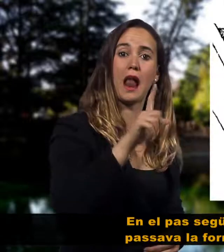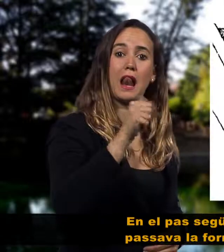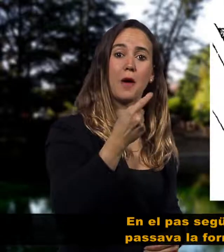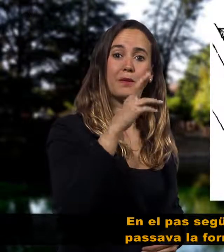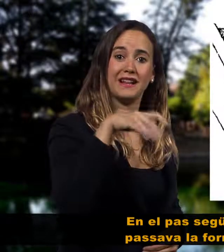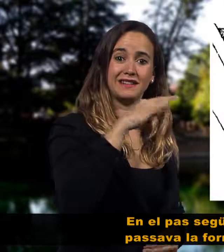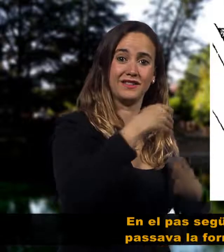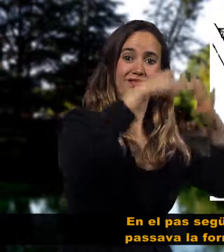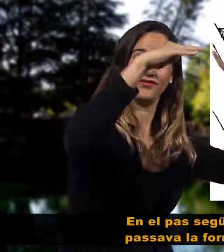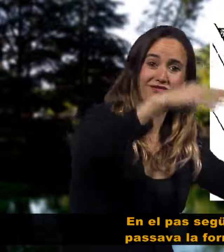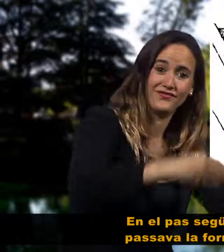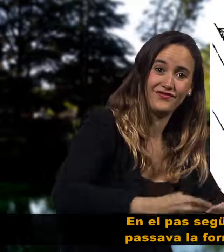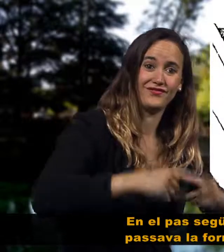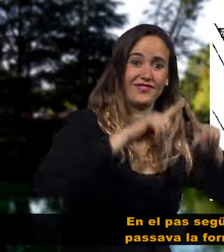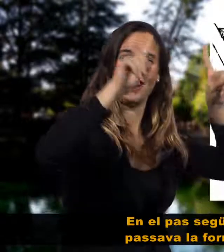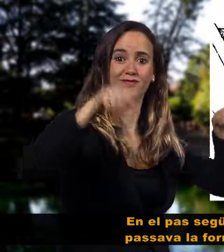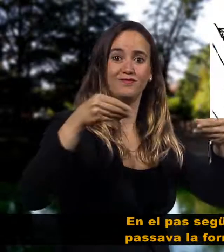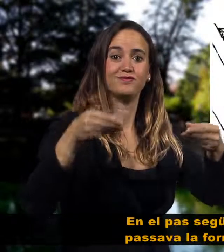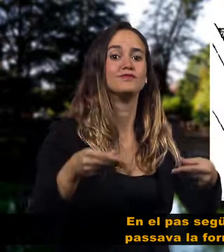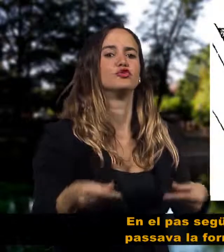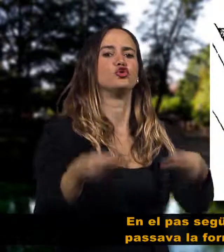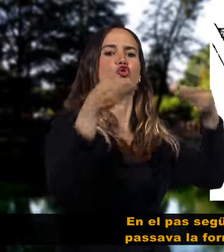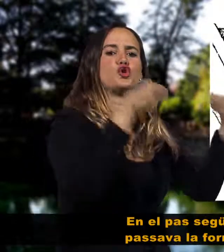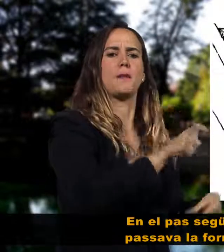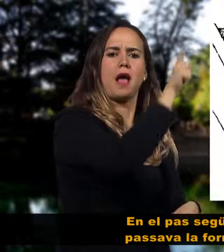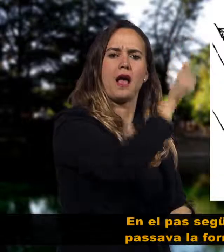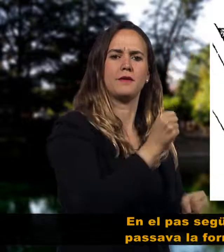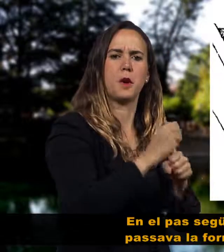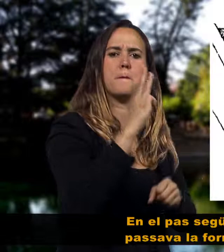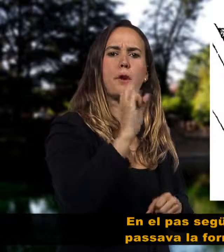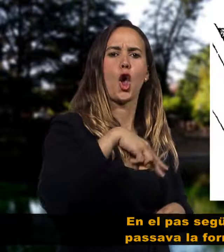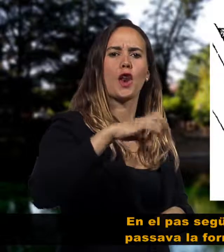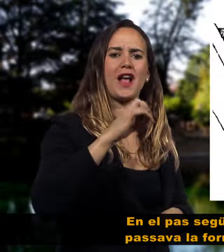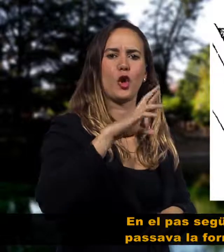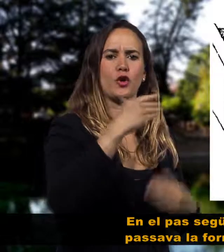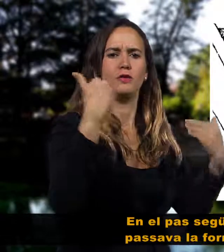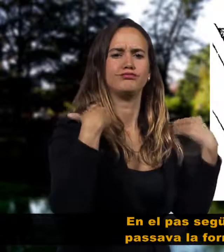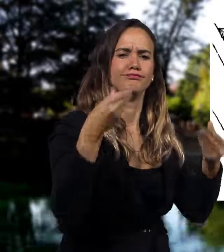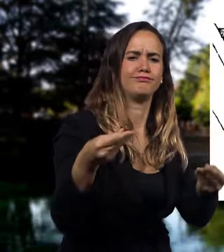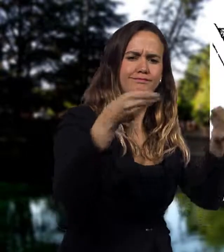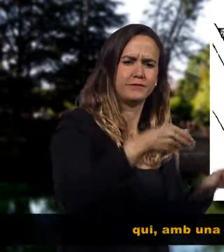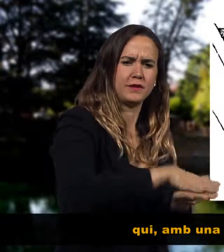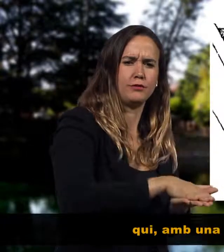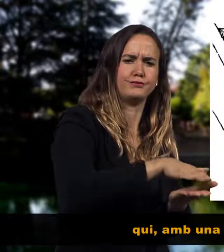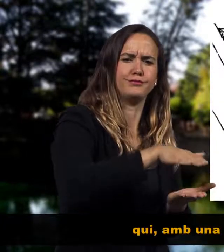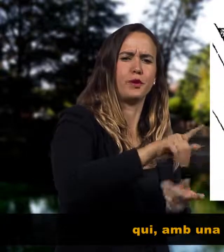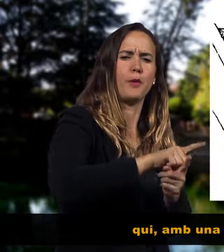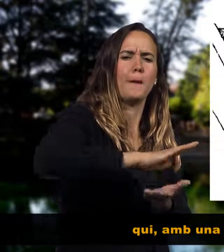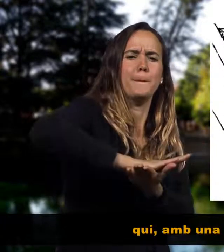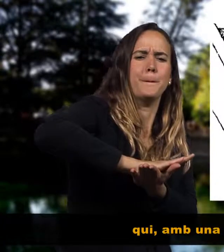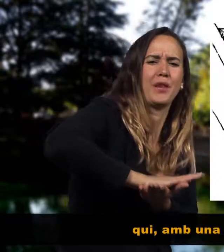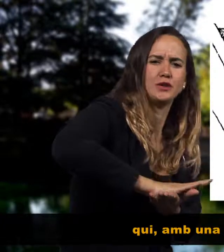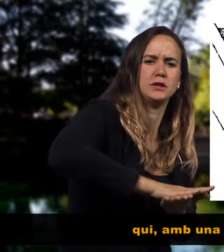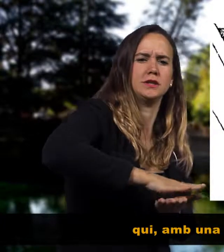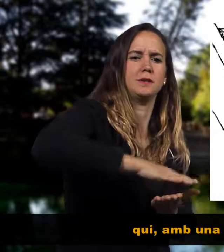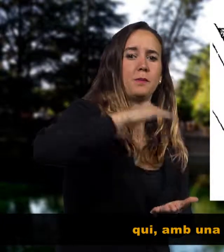En el pas següent, l'alabrent passava la forma al ponedor, qui amb una pressió suau traspassava el full de la forma a un